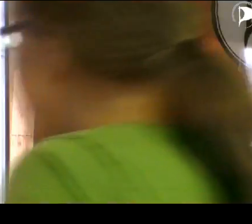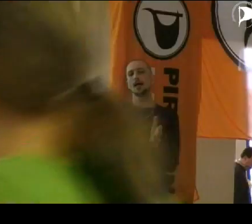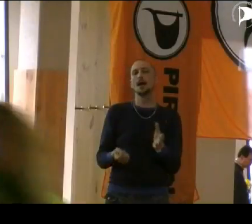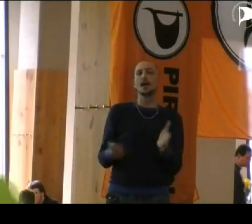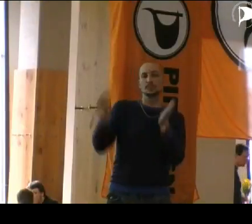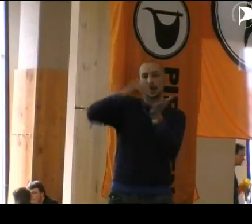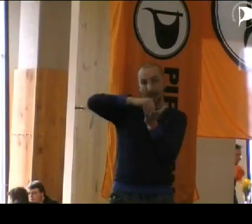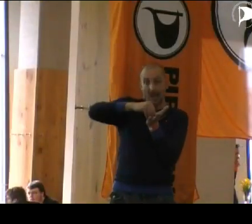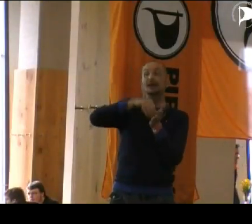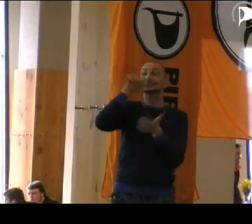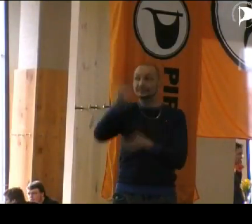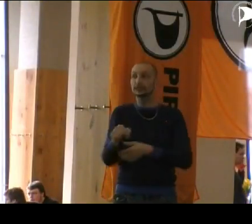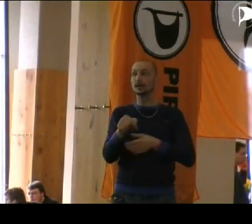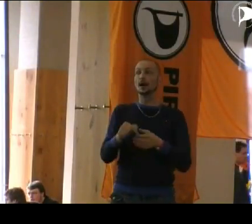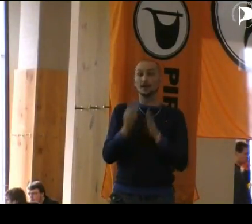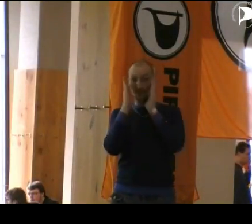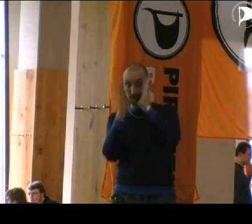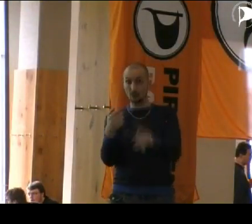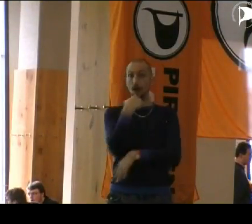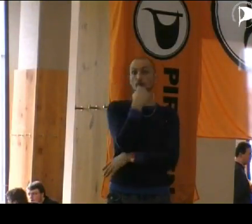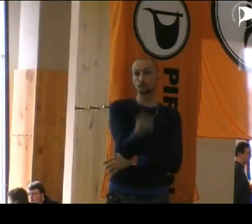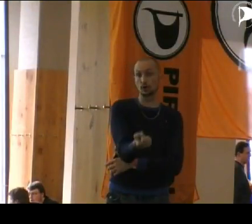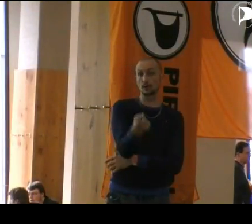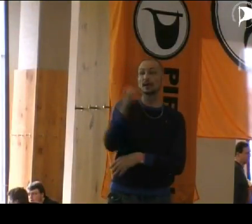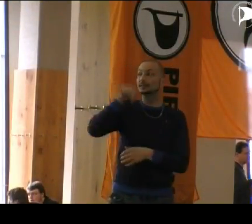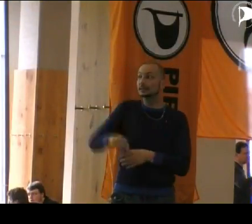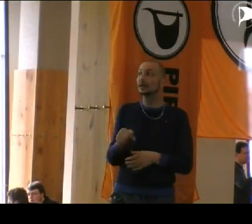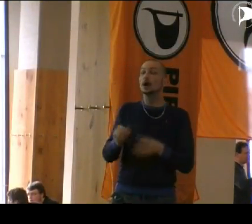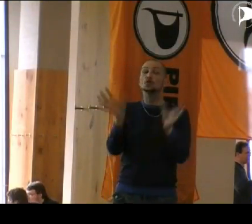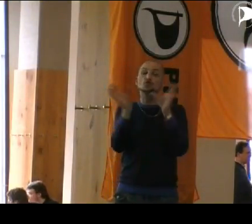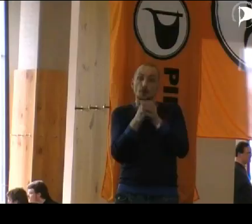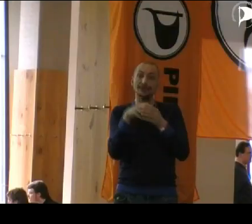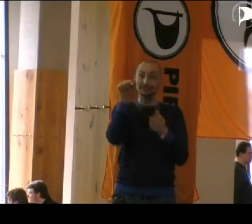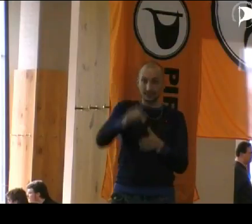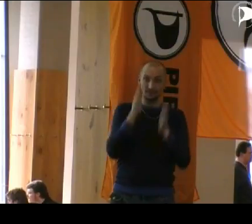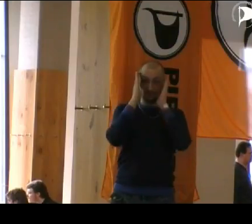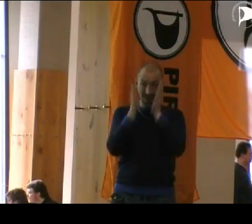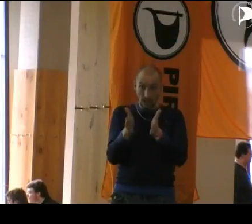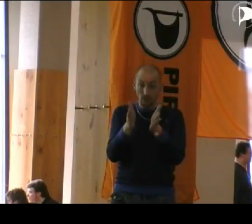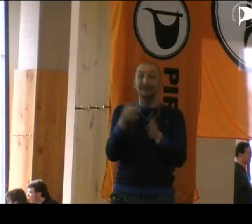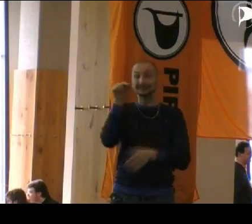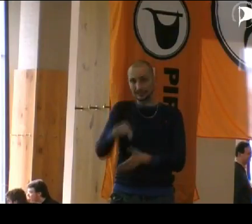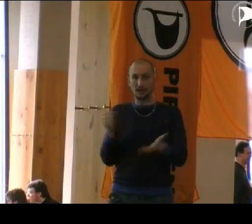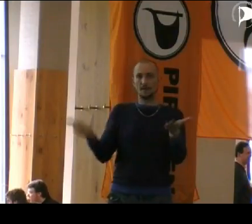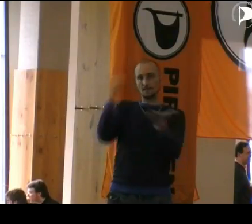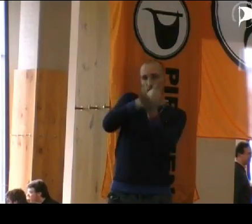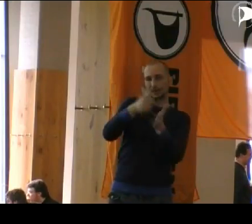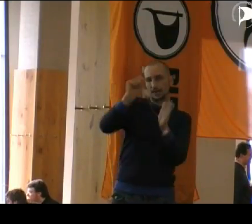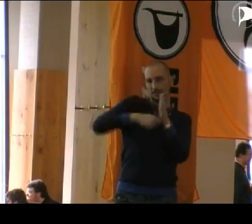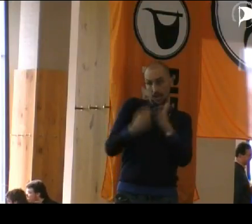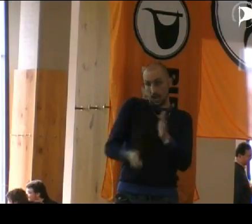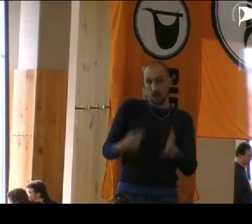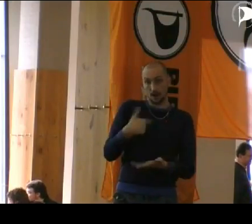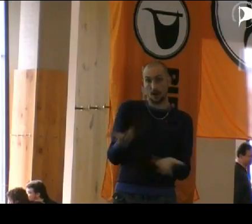das sich dann auch die kollegen haben diese probe dieses vertrauen selbst wenn ich gewählt habe